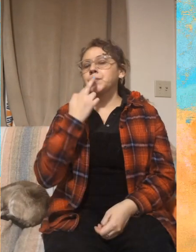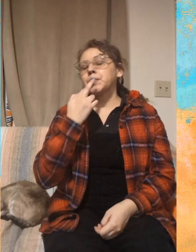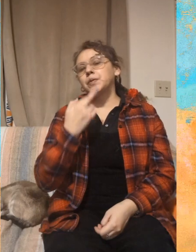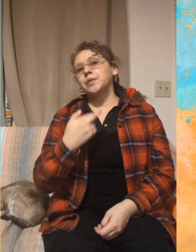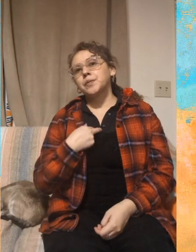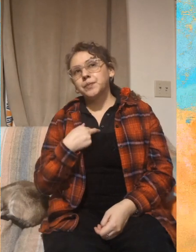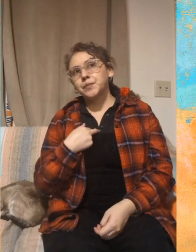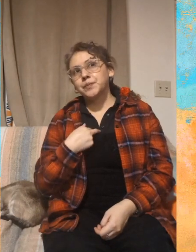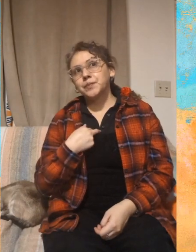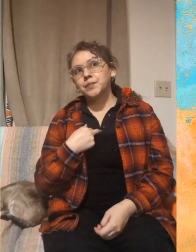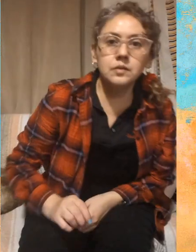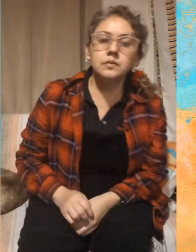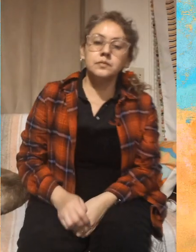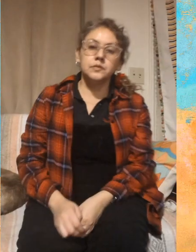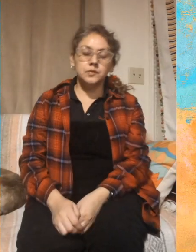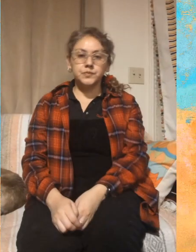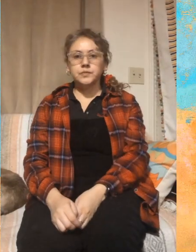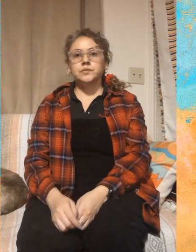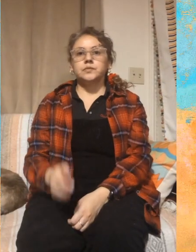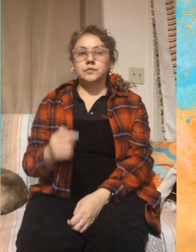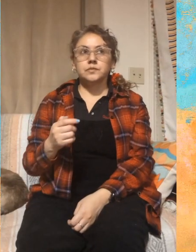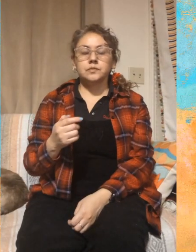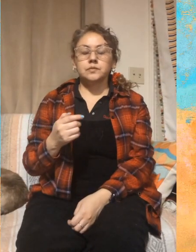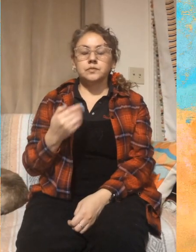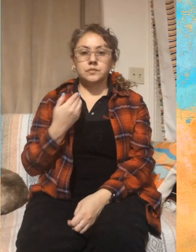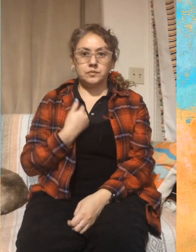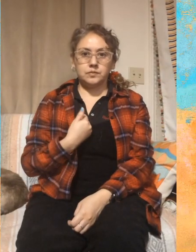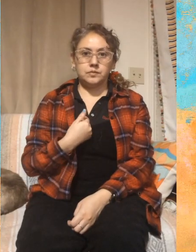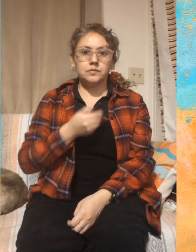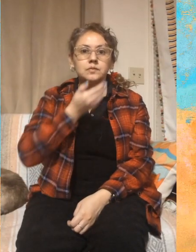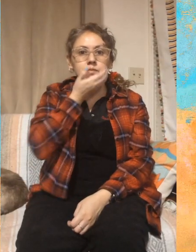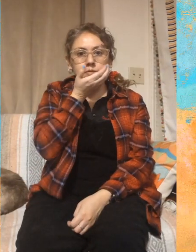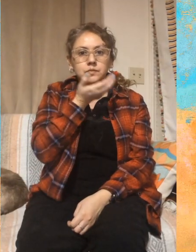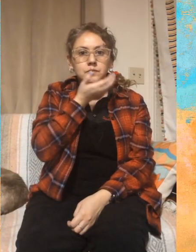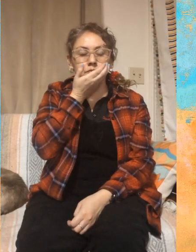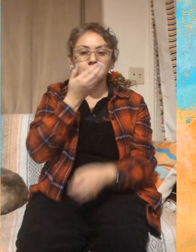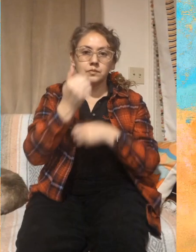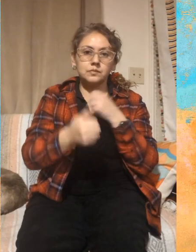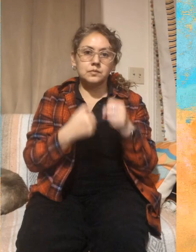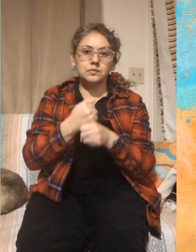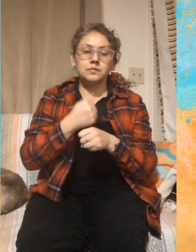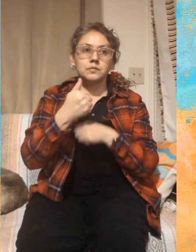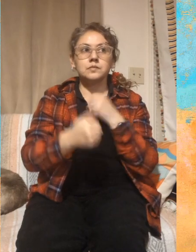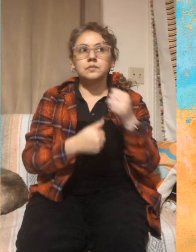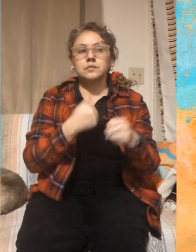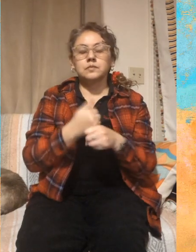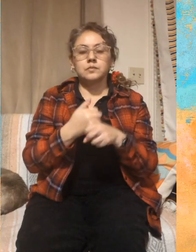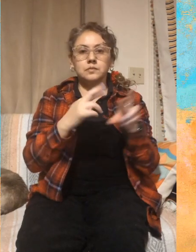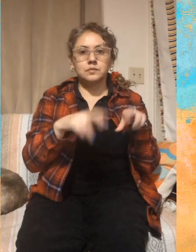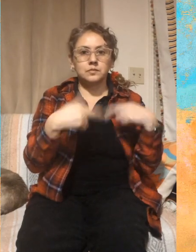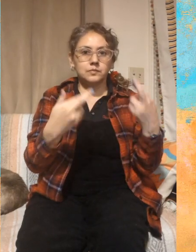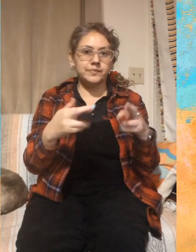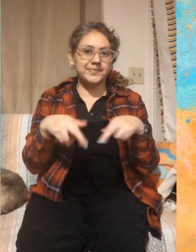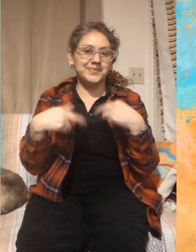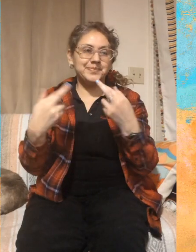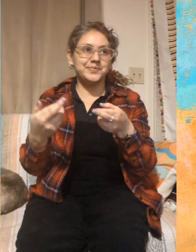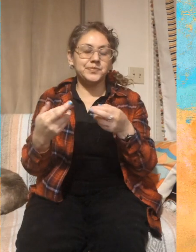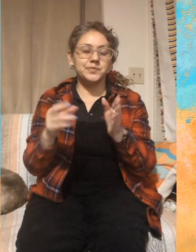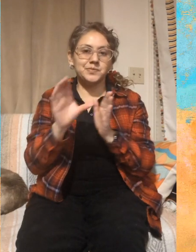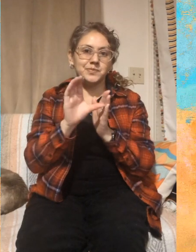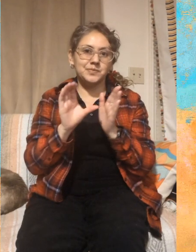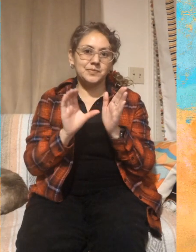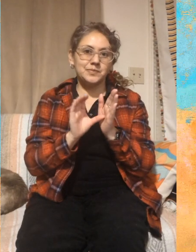Entonces, la única manera que estaría considerando otra posición es si fuera trabajo remoto, porque pues como pienso que